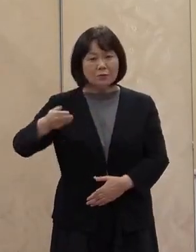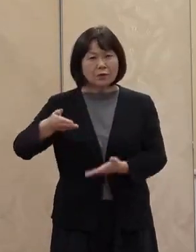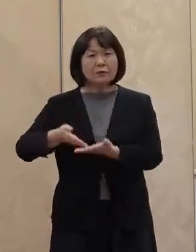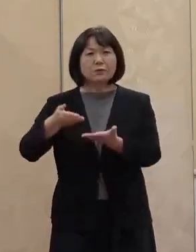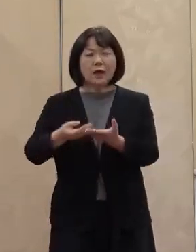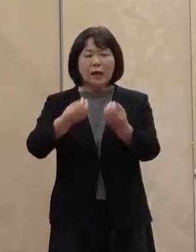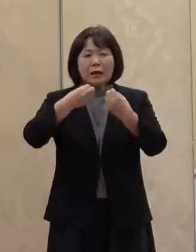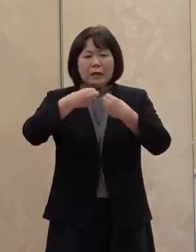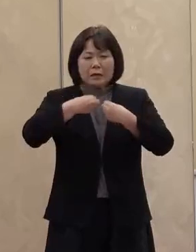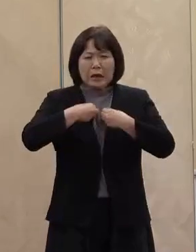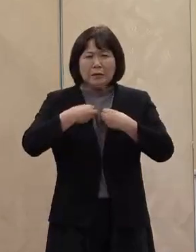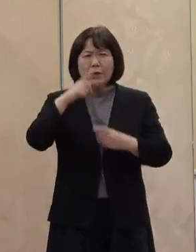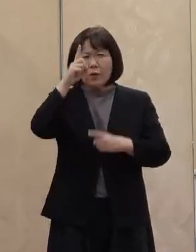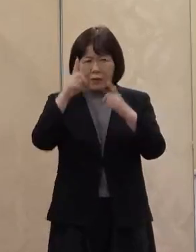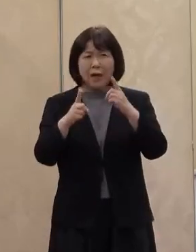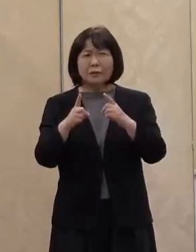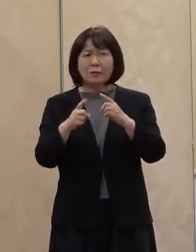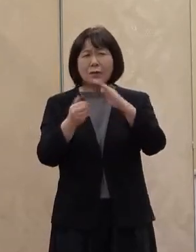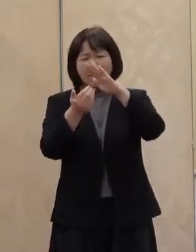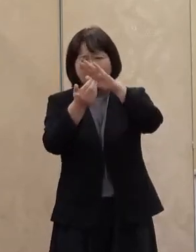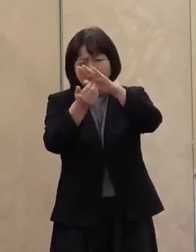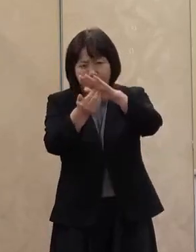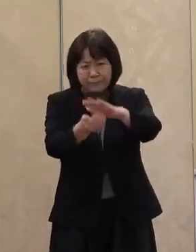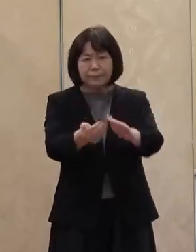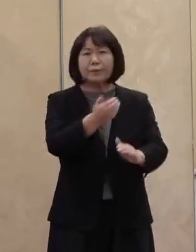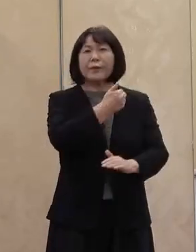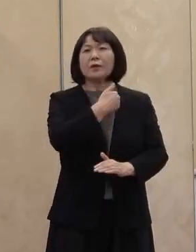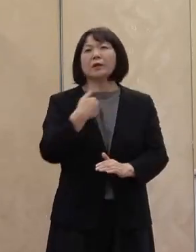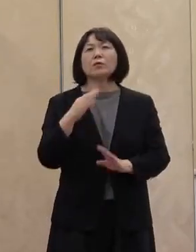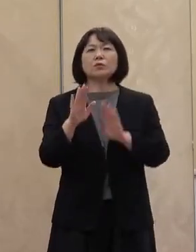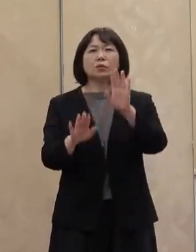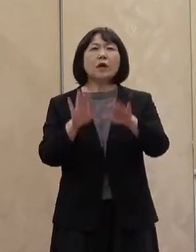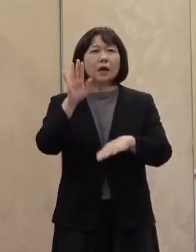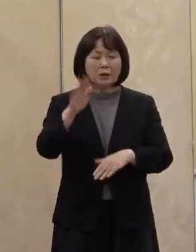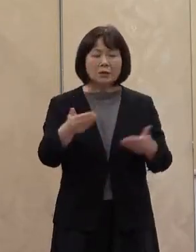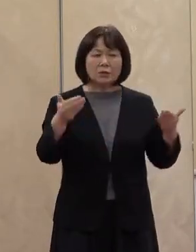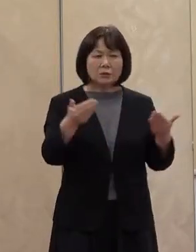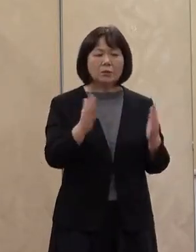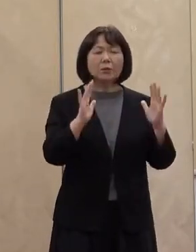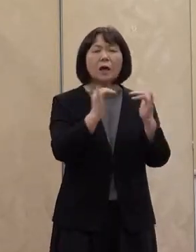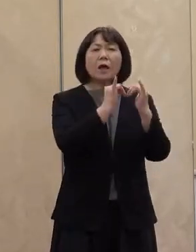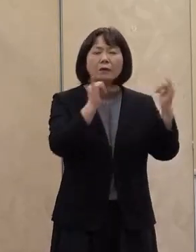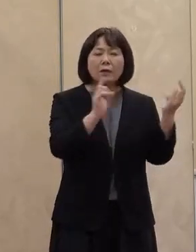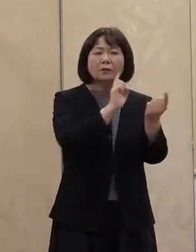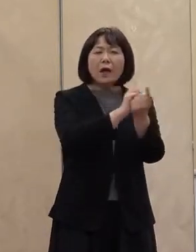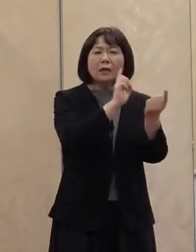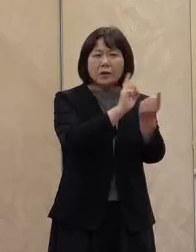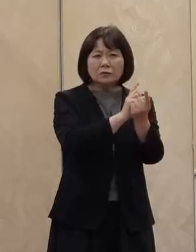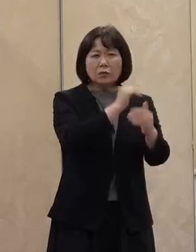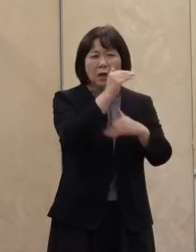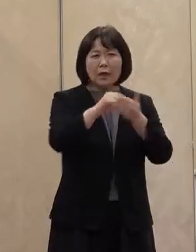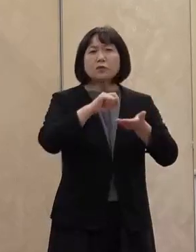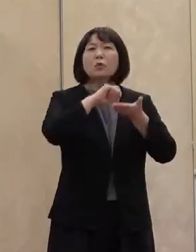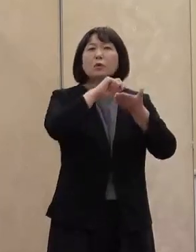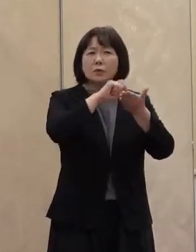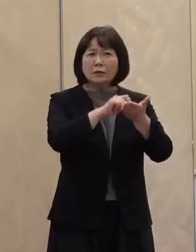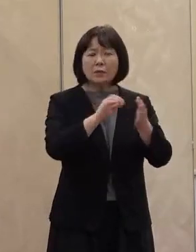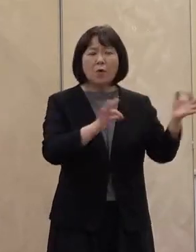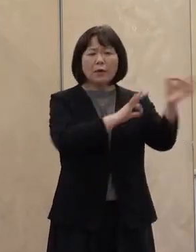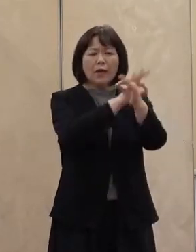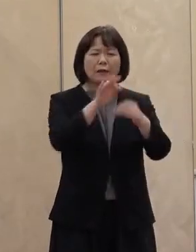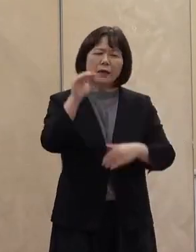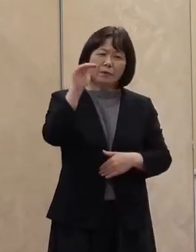の感染をなんとか山を抑え込みつつあるで、失業対策なんかの話もしてますけど、やっぱりものすごく大きなダメージを受けている